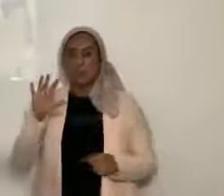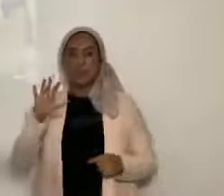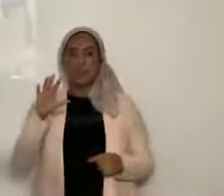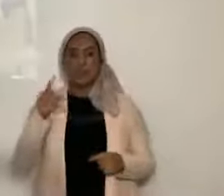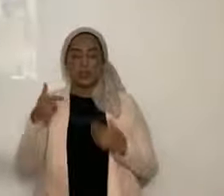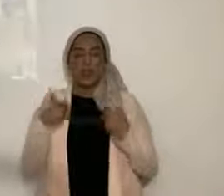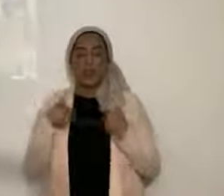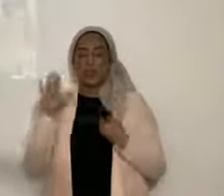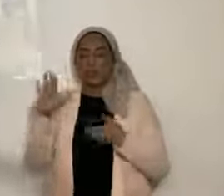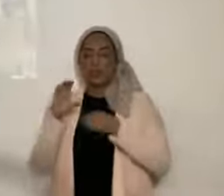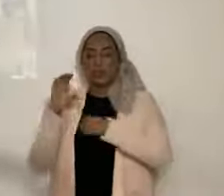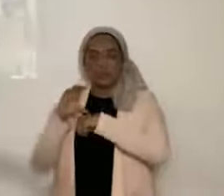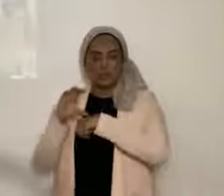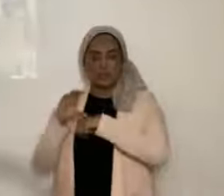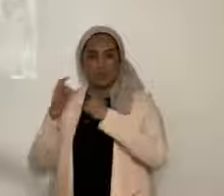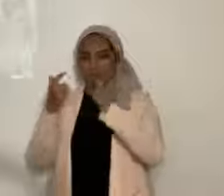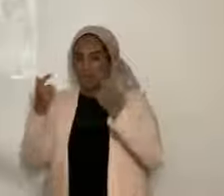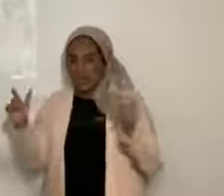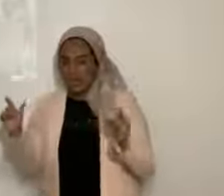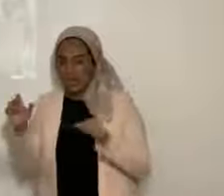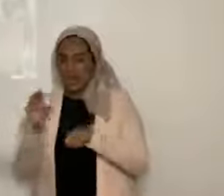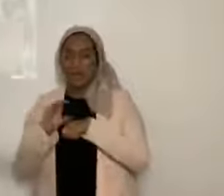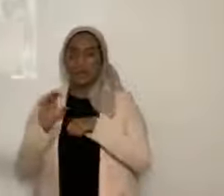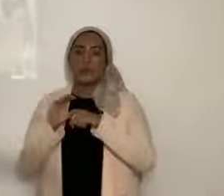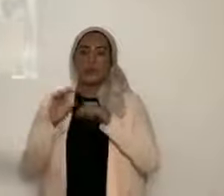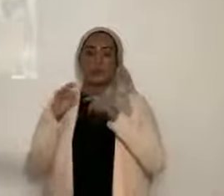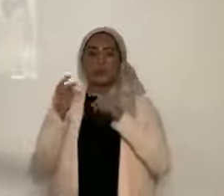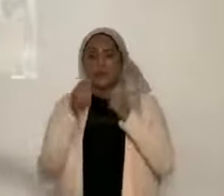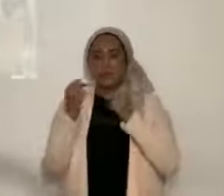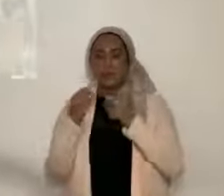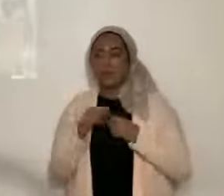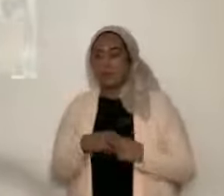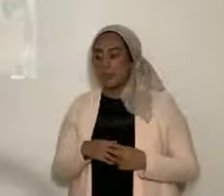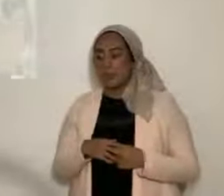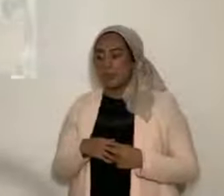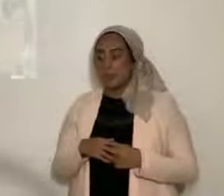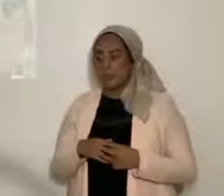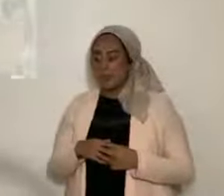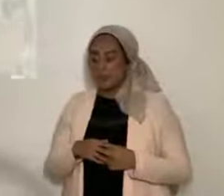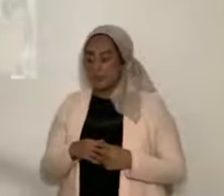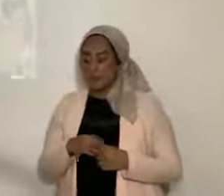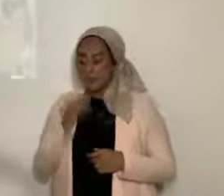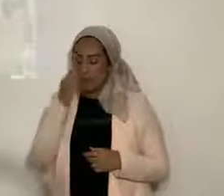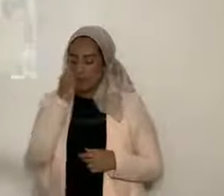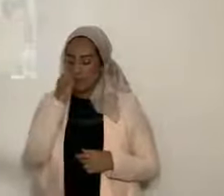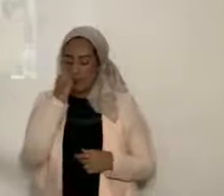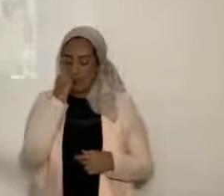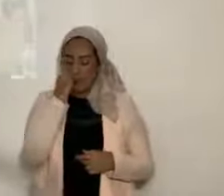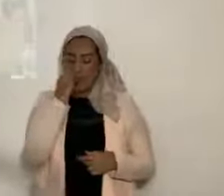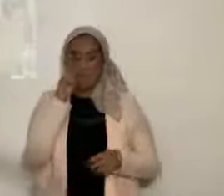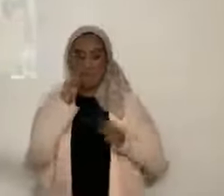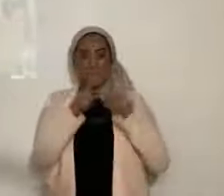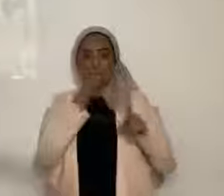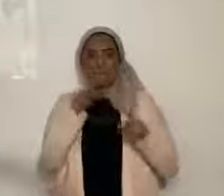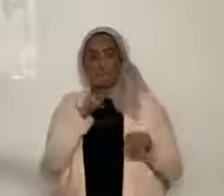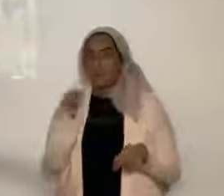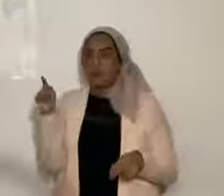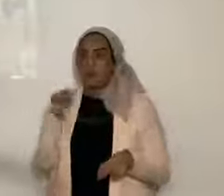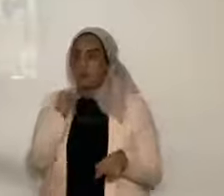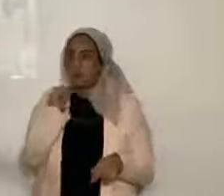tienen sus iglesias grandes, sus campanas y sus órganos, esos ceremoniales y demás, la gente no